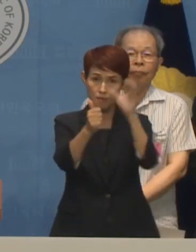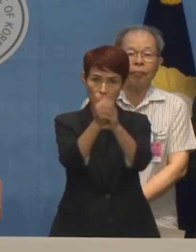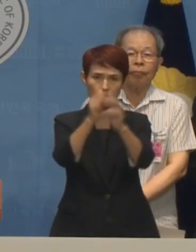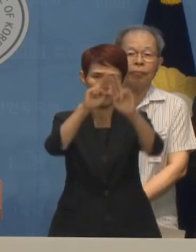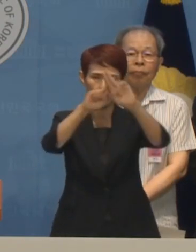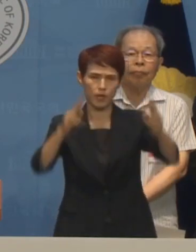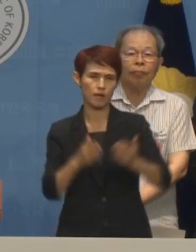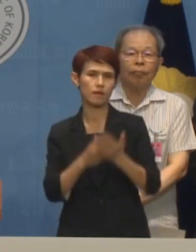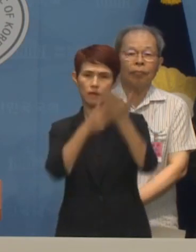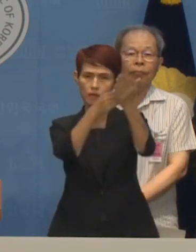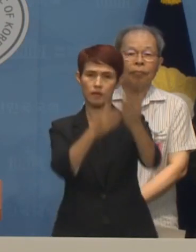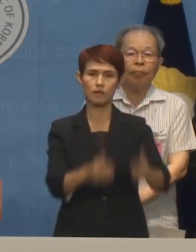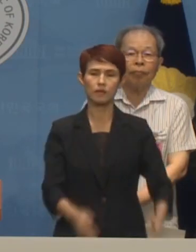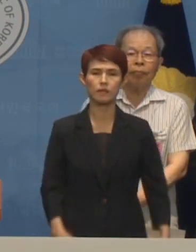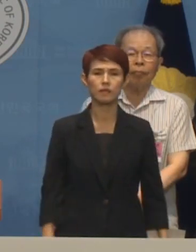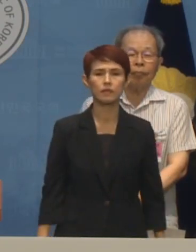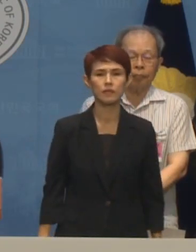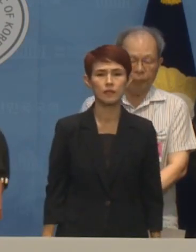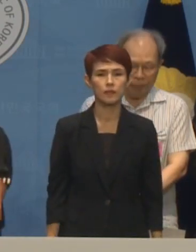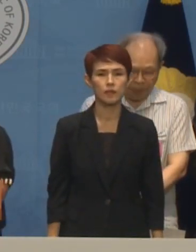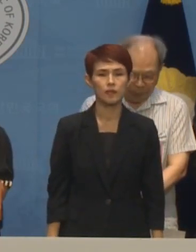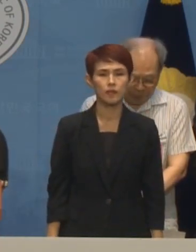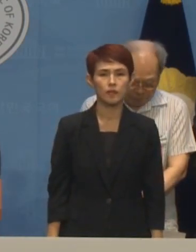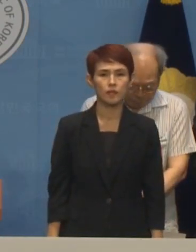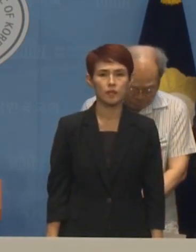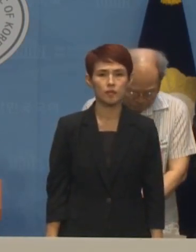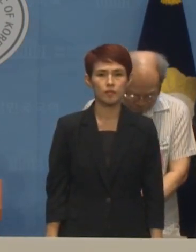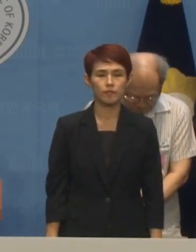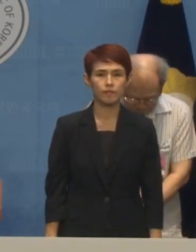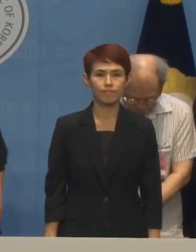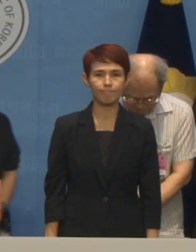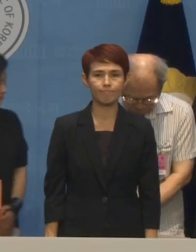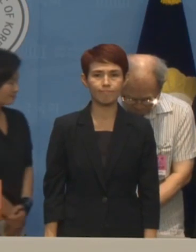촉구하는 바입니다. 이상입니다.